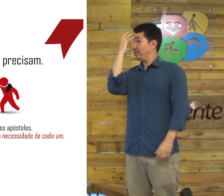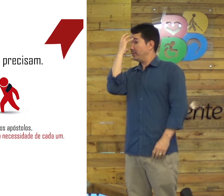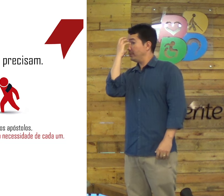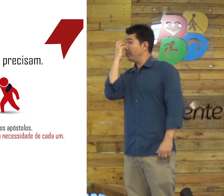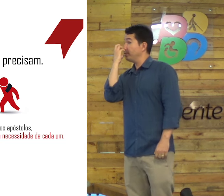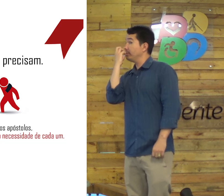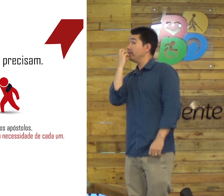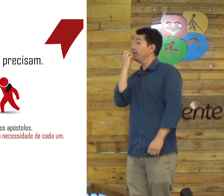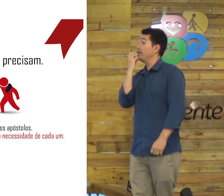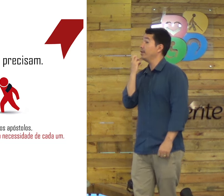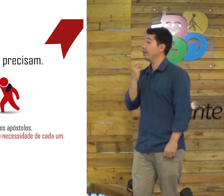É sério?